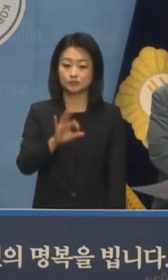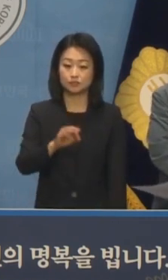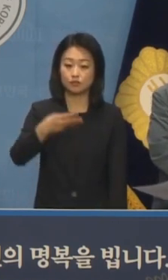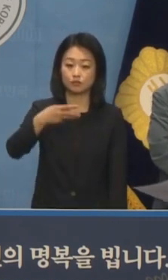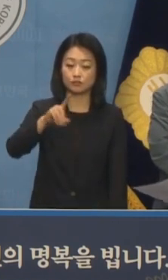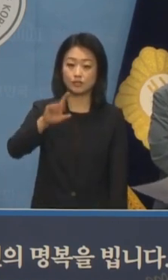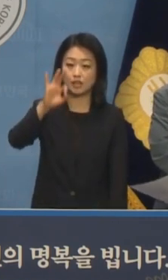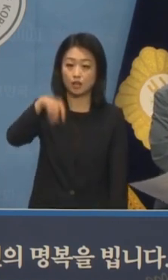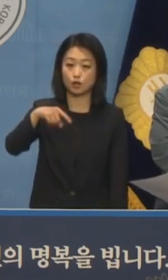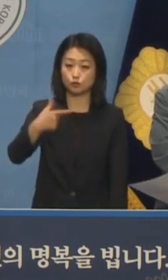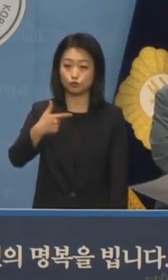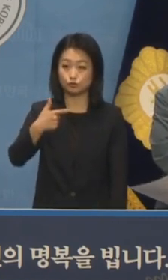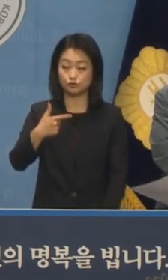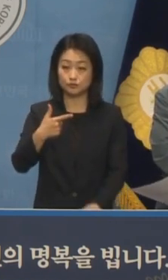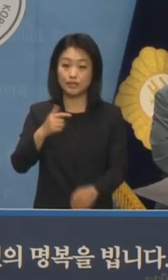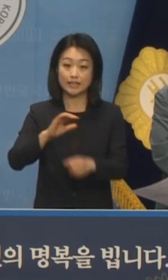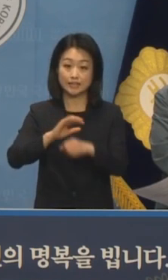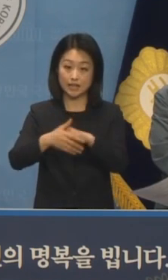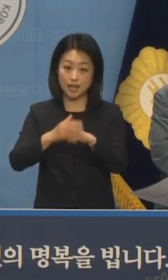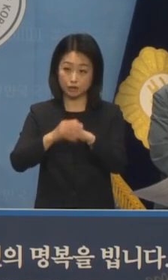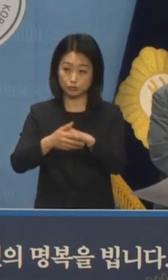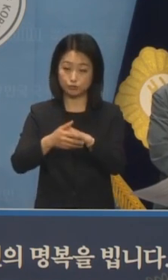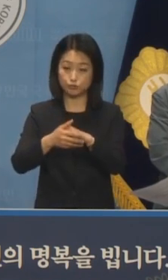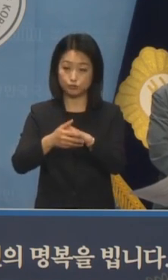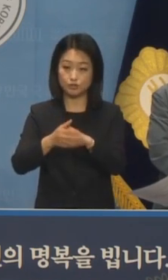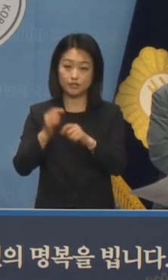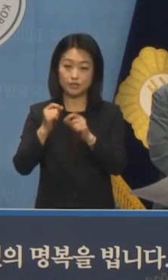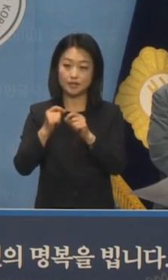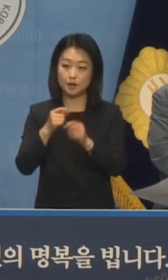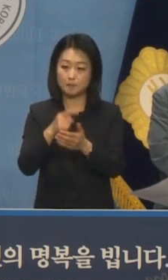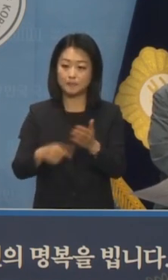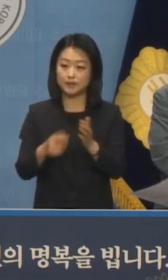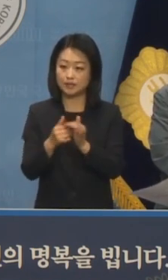정태훈 대구 전세 사기 피해 대책위원회 위원장님 모셨습니다.